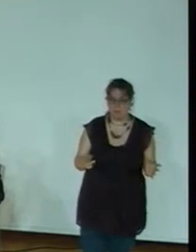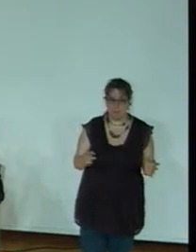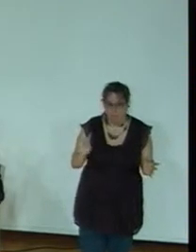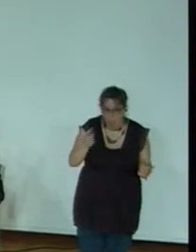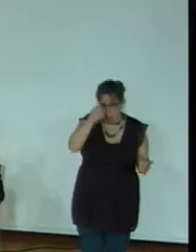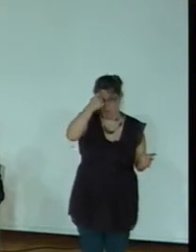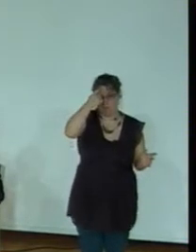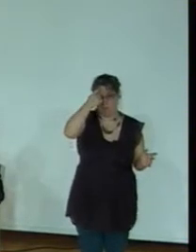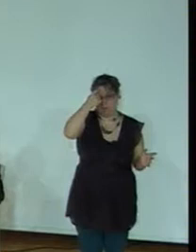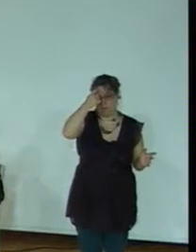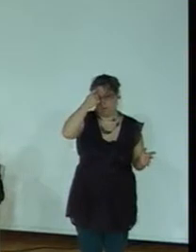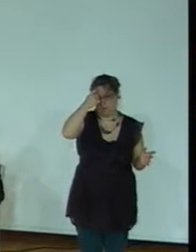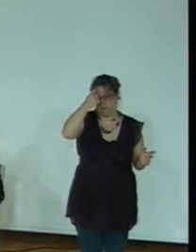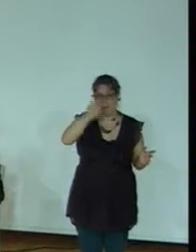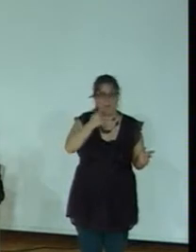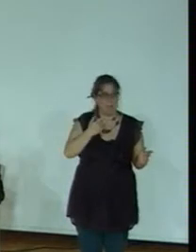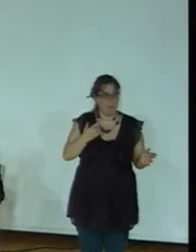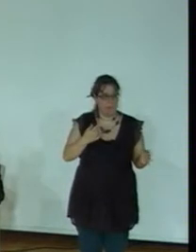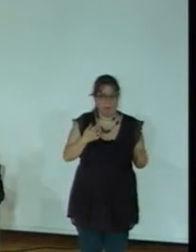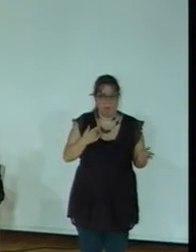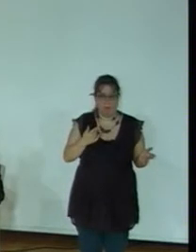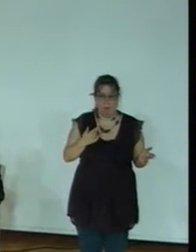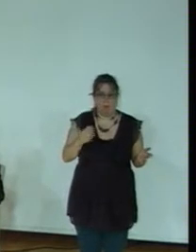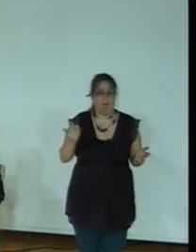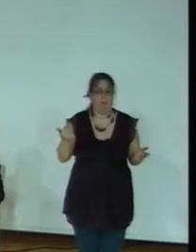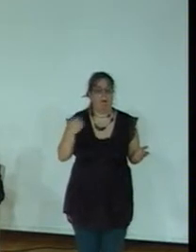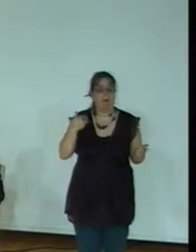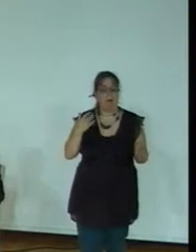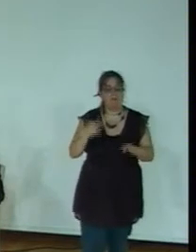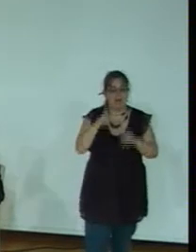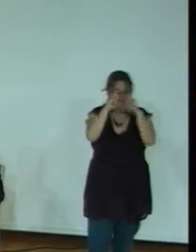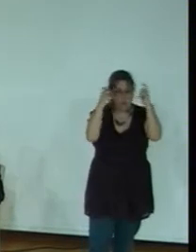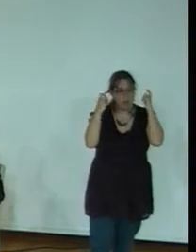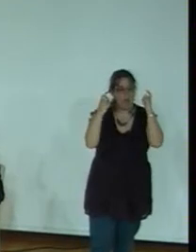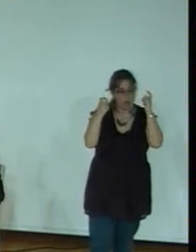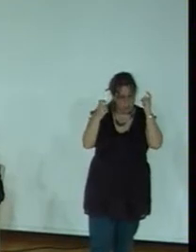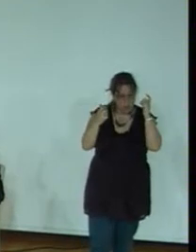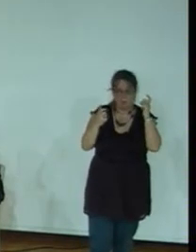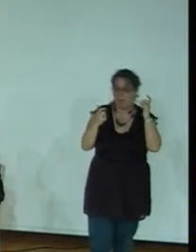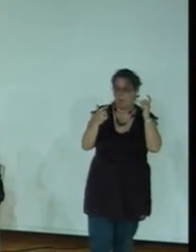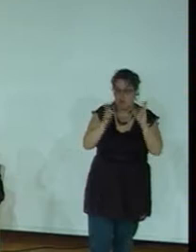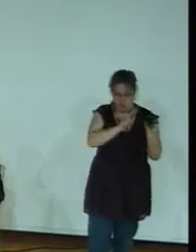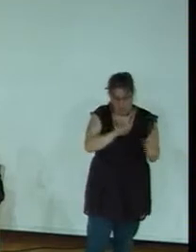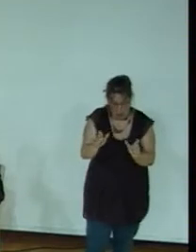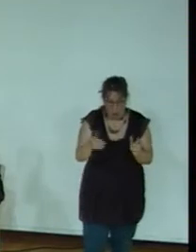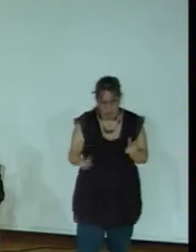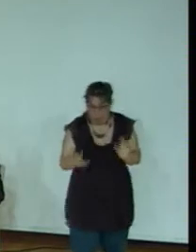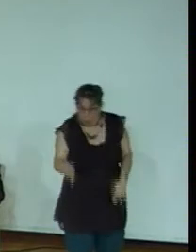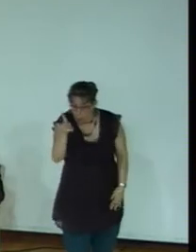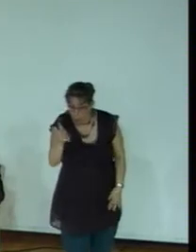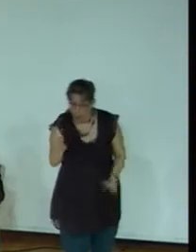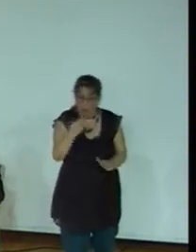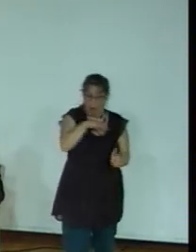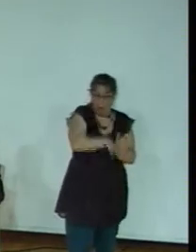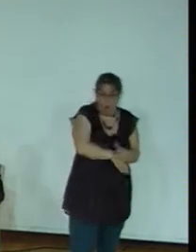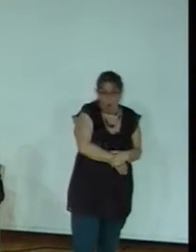Par exemple, il n'y a pas plus de surveillance depuis les révélations de Snowden, par exemple. Enfin, il y en avait déjà avant. On était